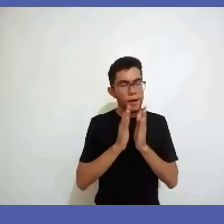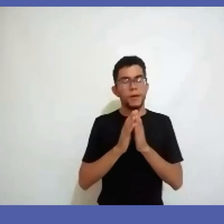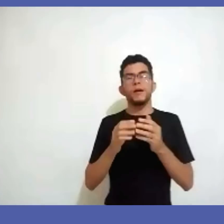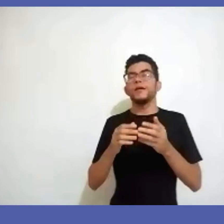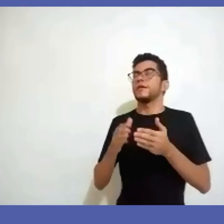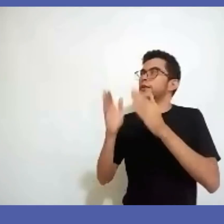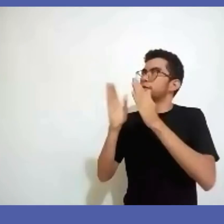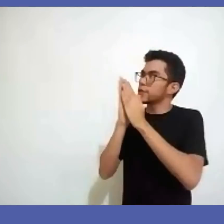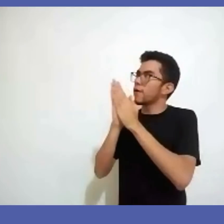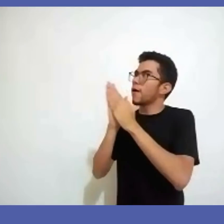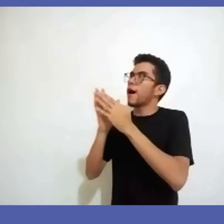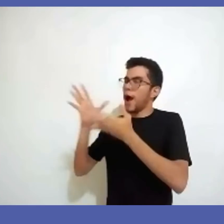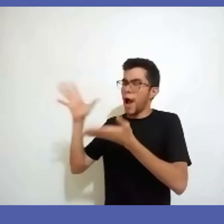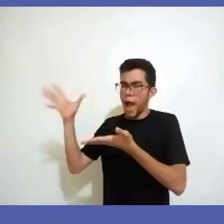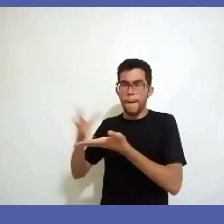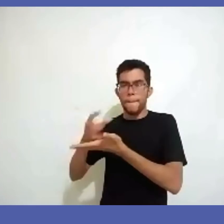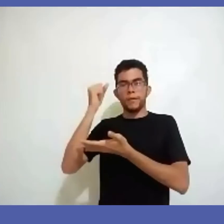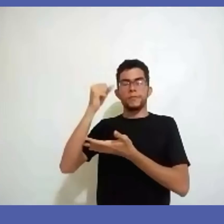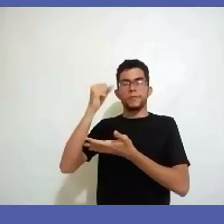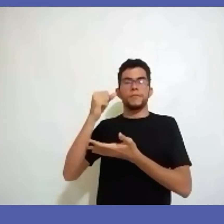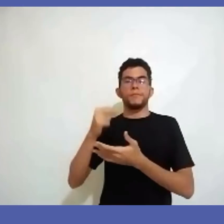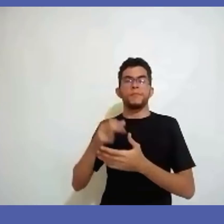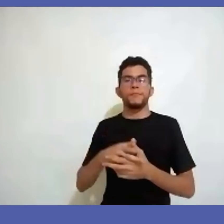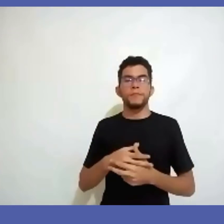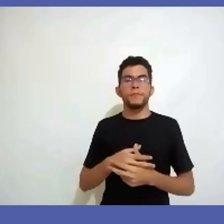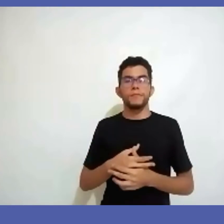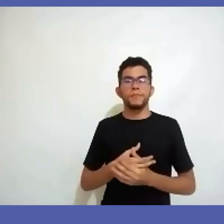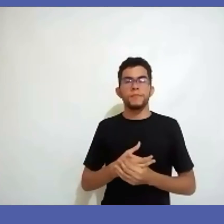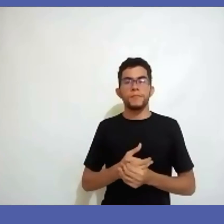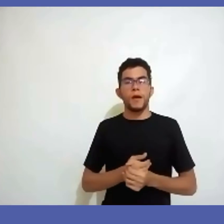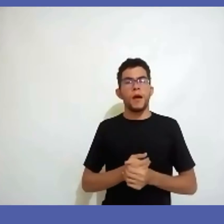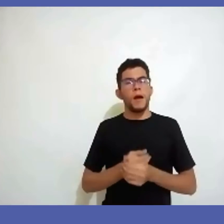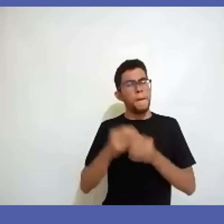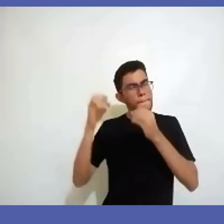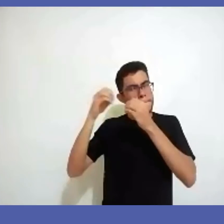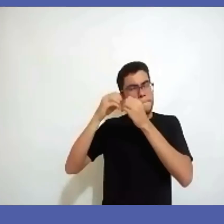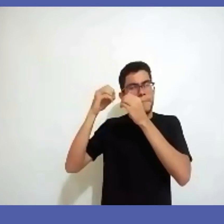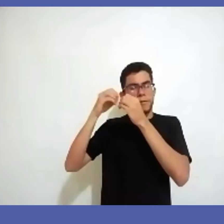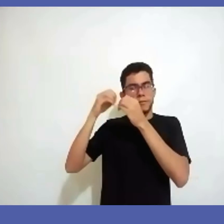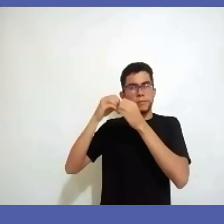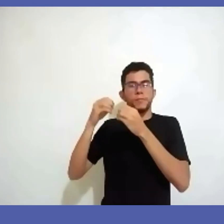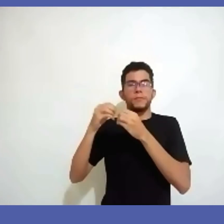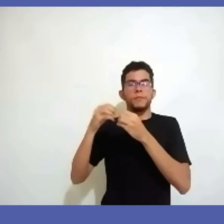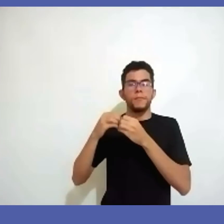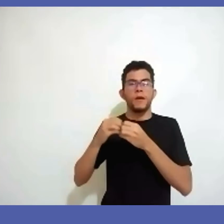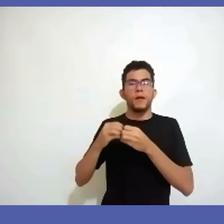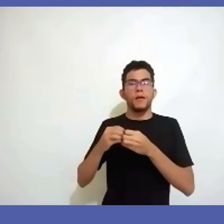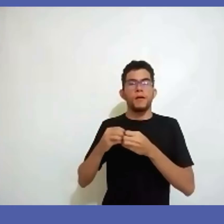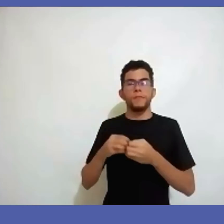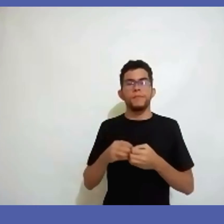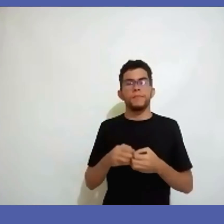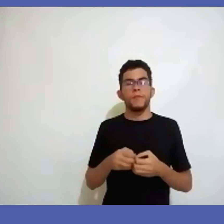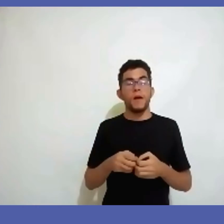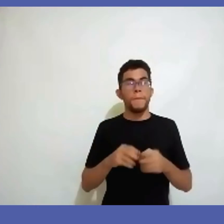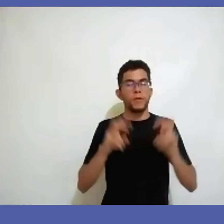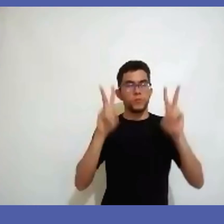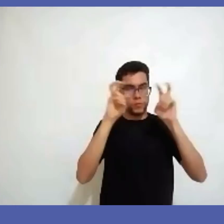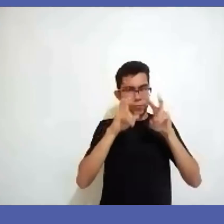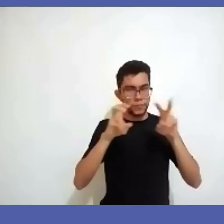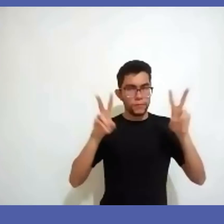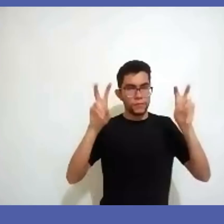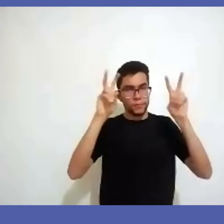por isso, irmãos, está muito próximo. Por isso que eu pus o título, não é isso, né? A vinda do Senhor está